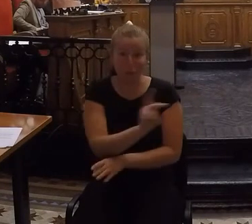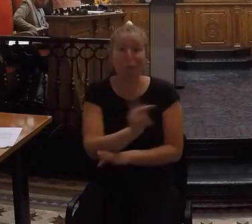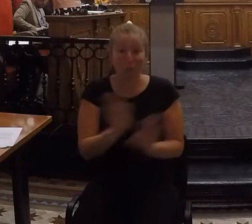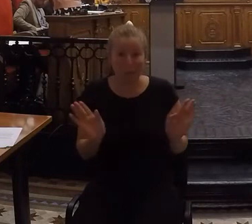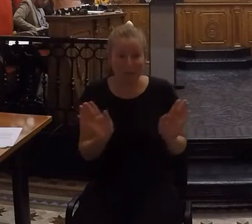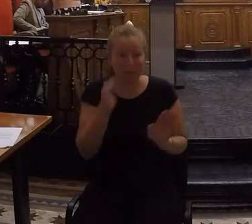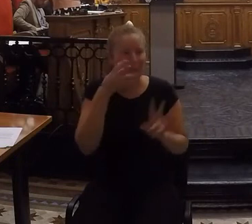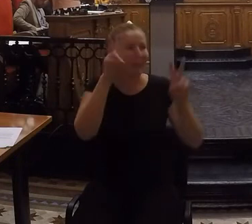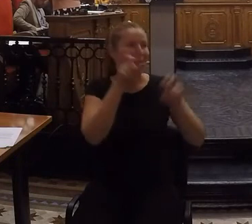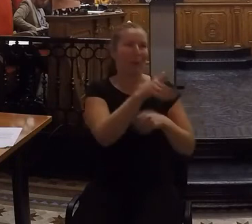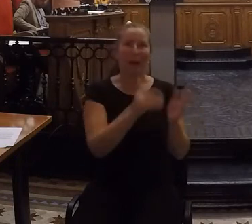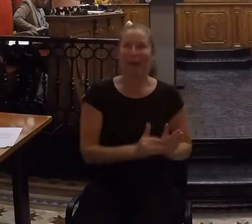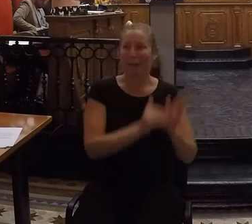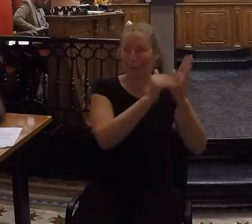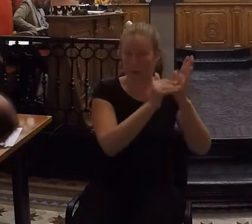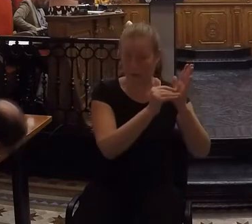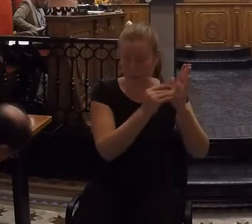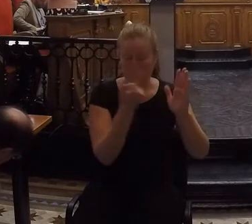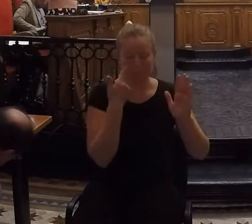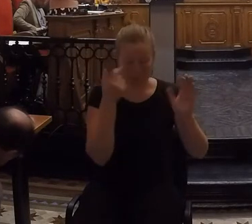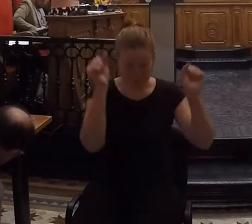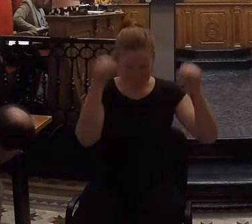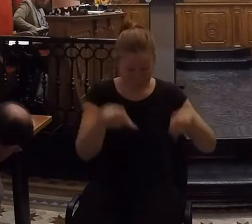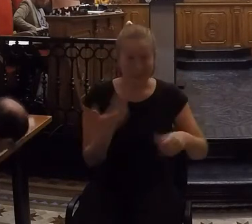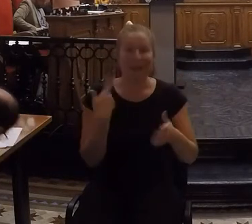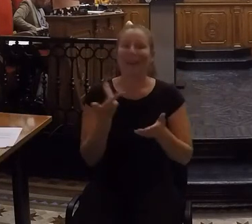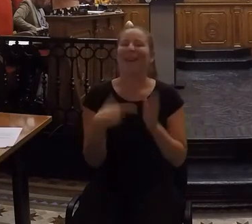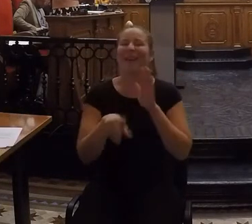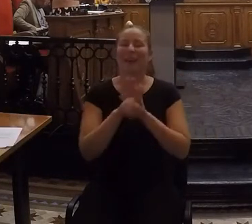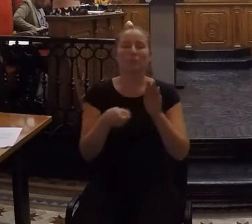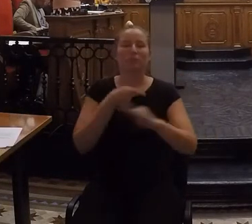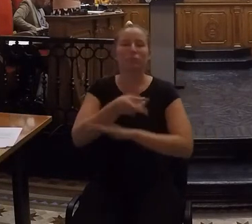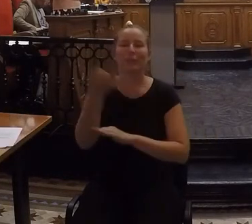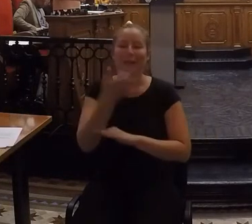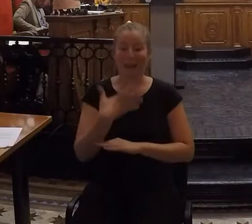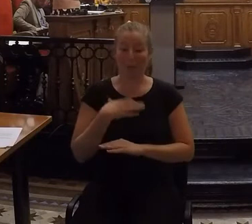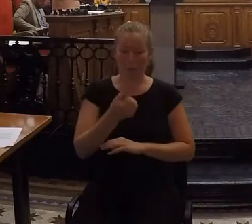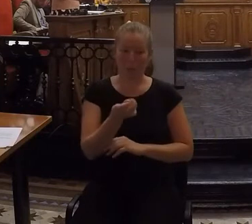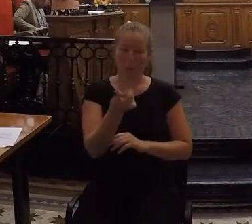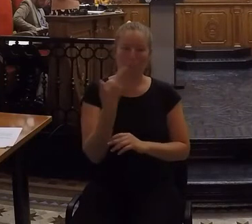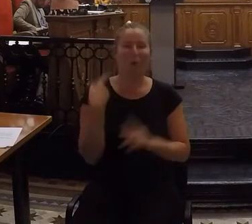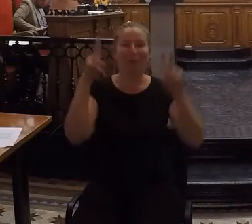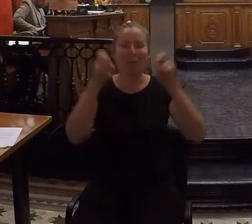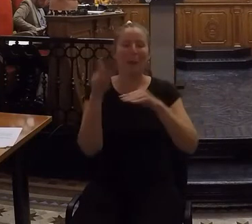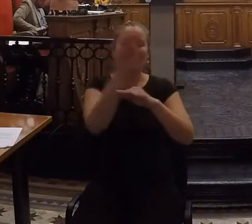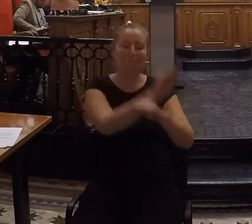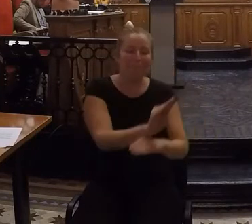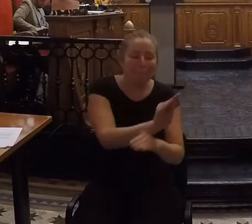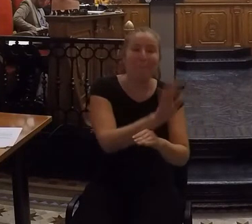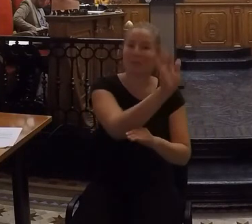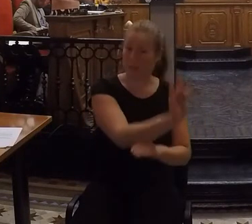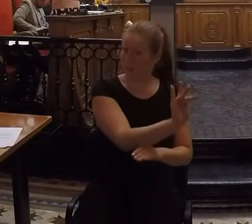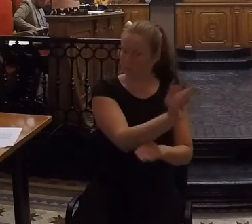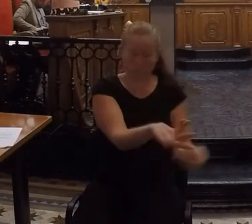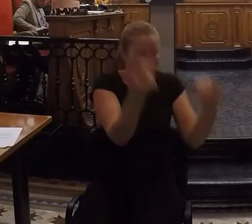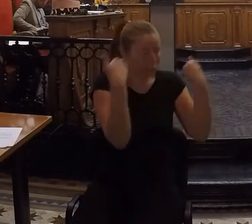los ascensores. Oiga, lo que la ley obliga es que este ayuntamiento se tiene que hacer cargo del mantenimiento de los ascensores.